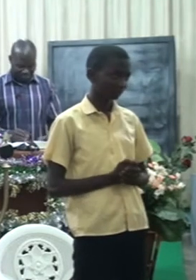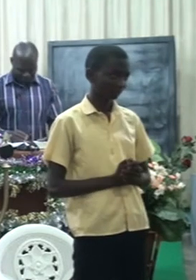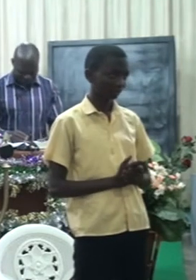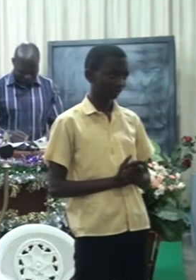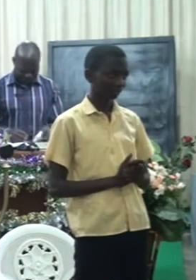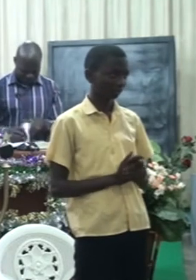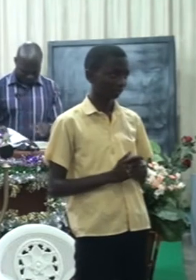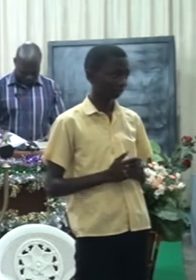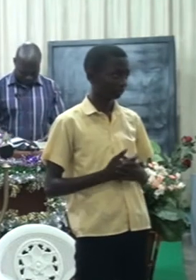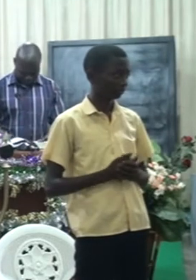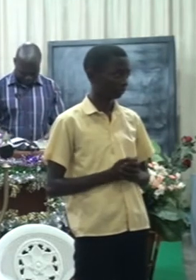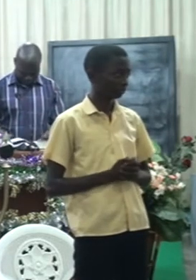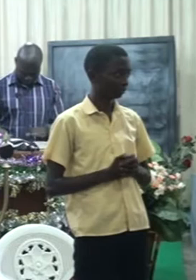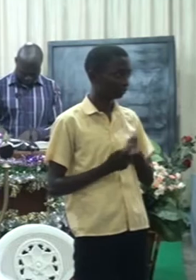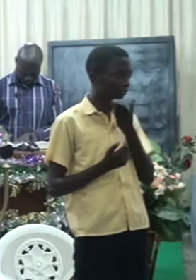sura ya 5.